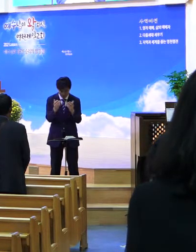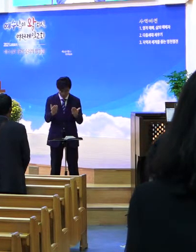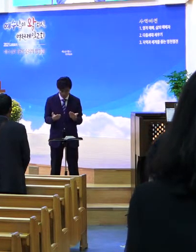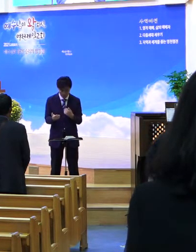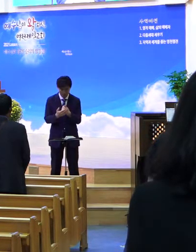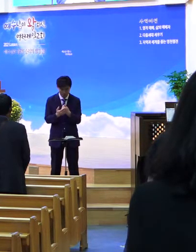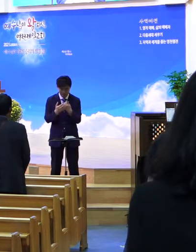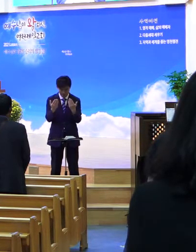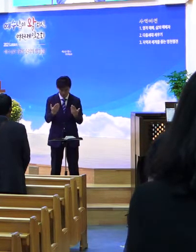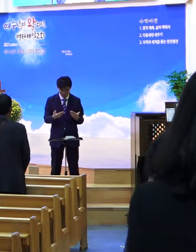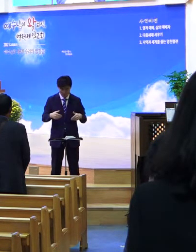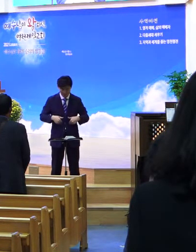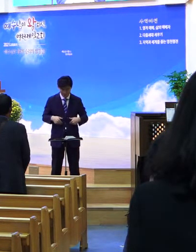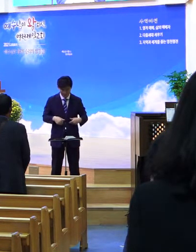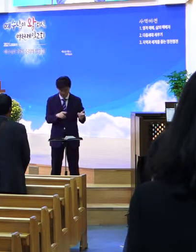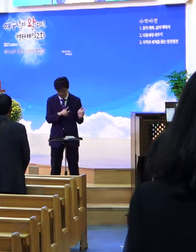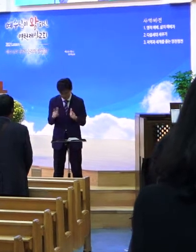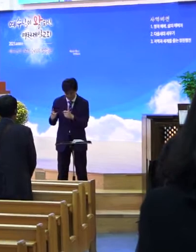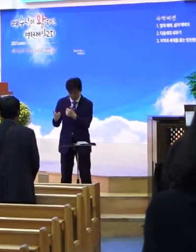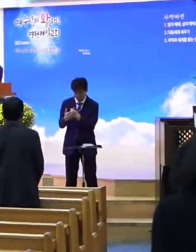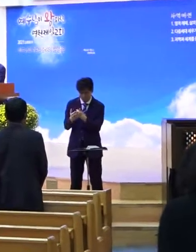필요한 것을 공급하여 주시고